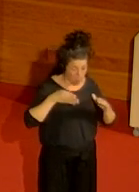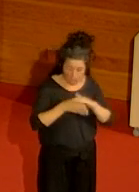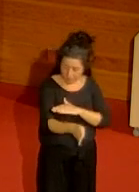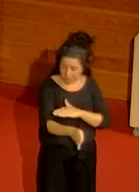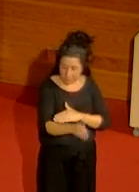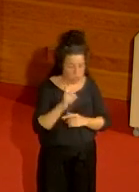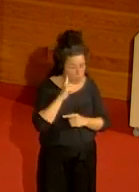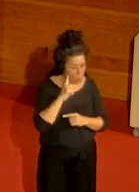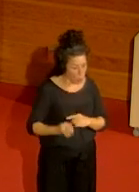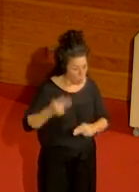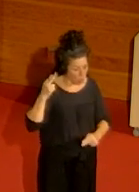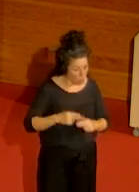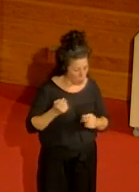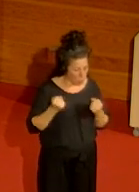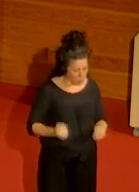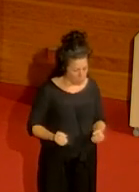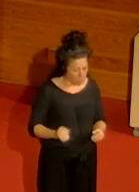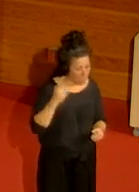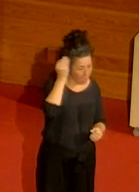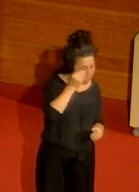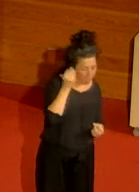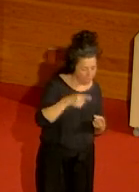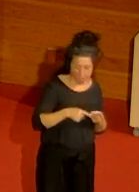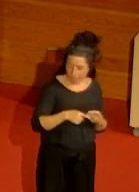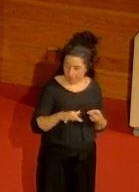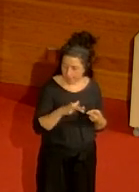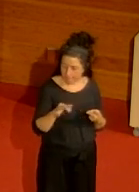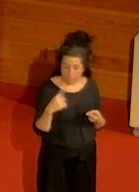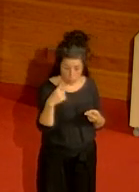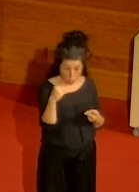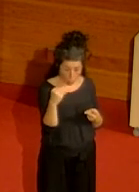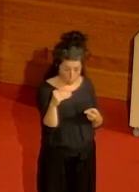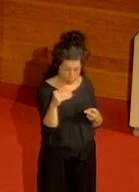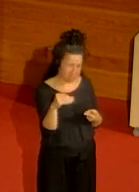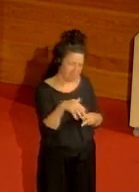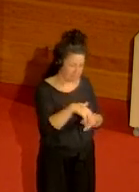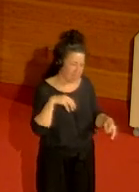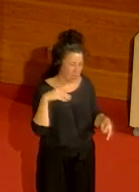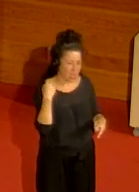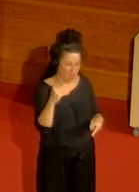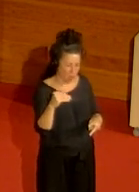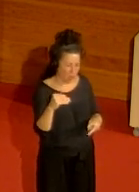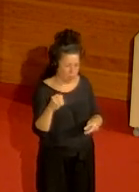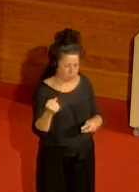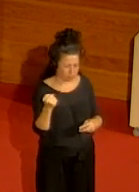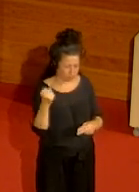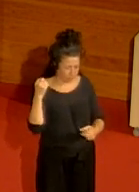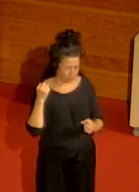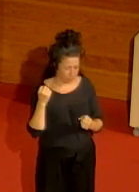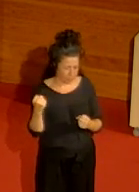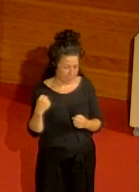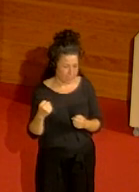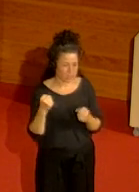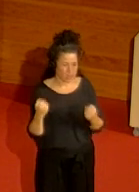a un árabe y a uno de estos de estos jóvenes porque la mayoría son jóvenes ultraderechistas que digamos que